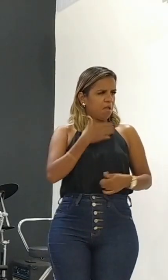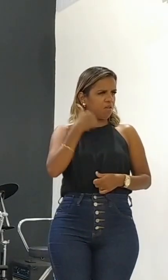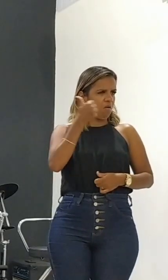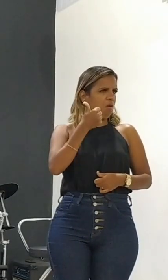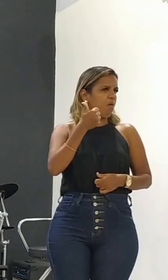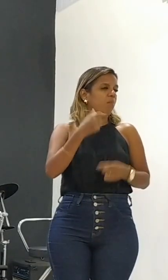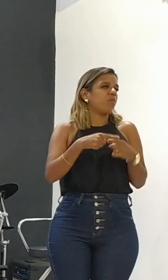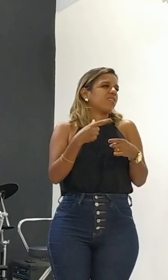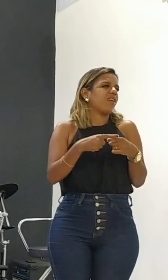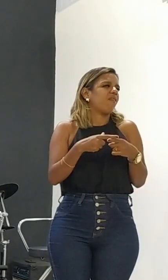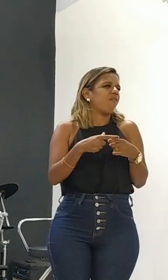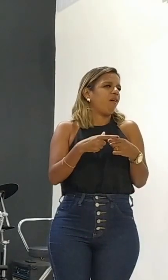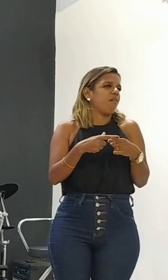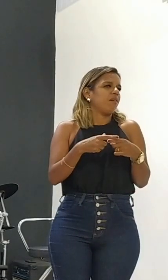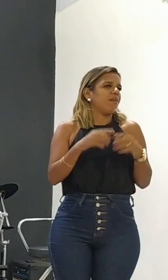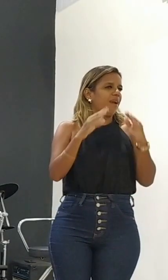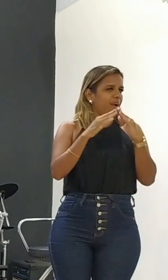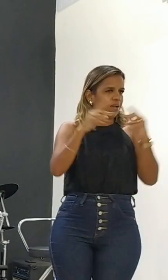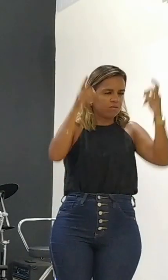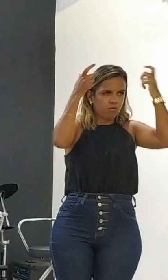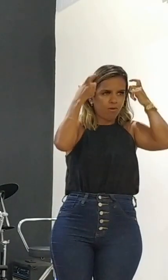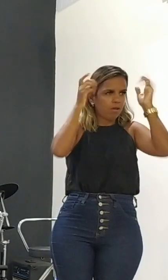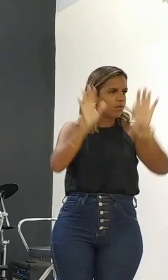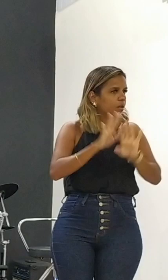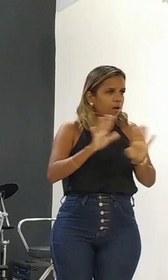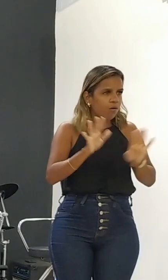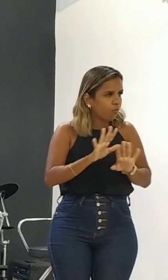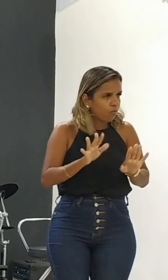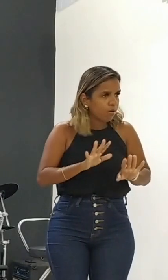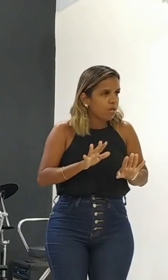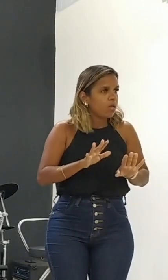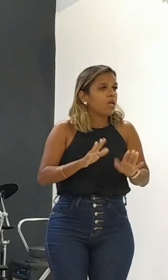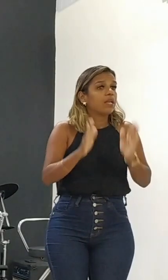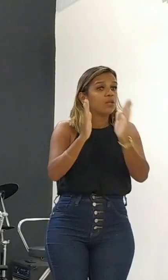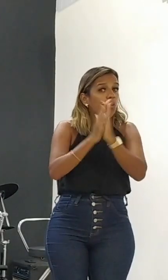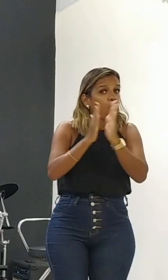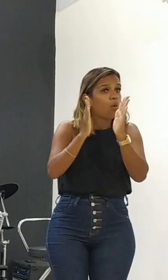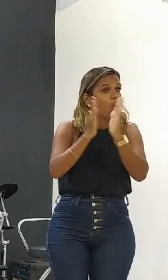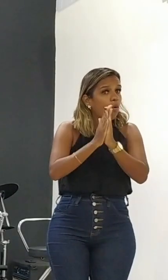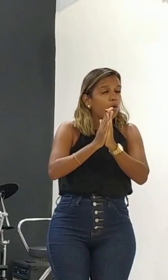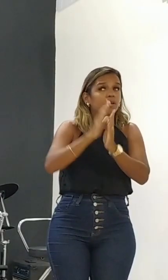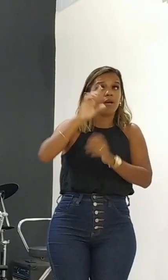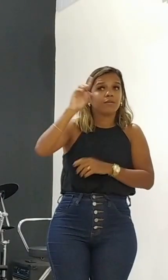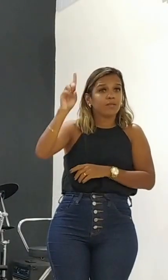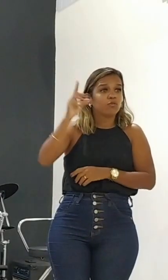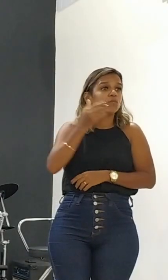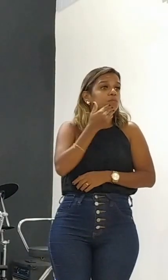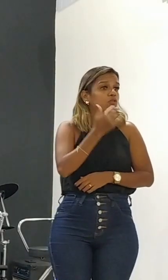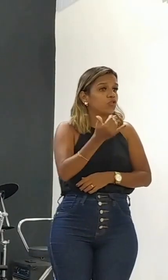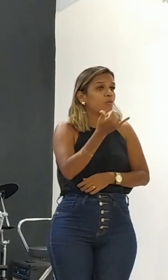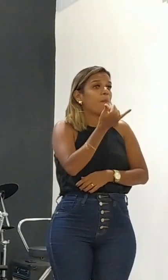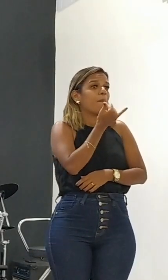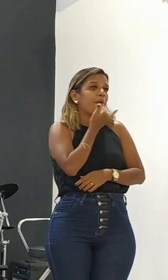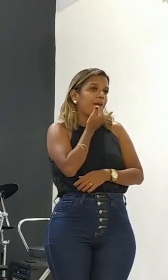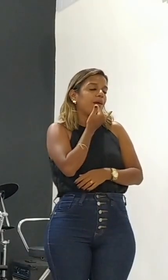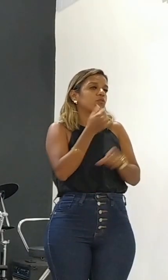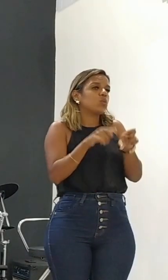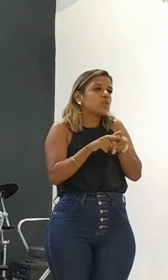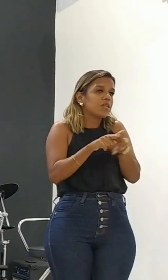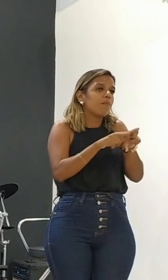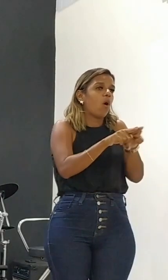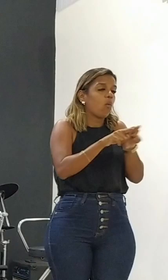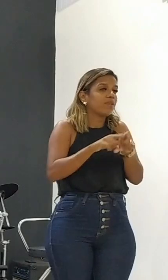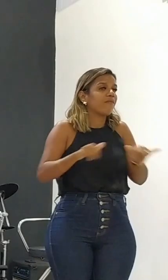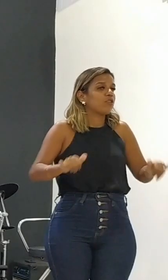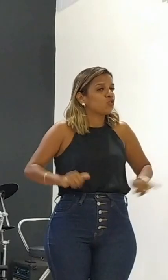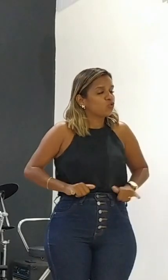ele não estar sofrendo, ele não estar passando pela mesma luta, mas ele ora a Deus pedindo perdão pelos pecados dos seus irmãos,